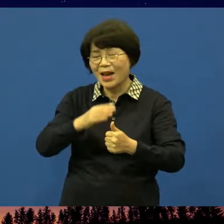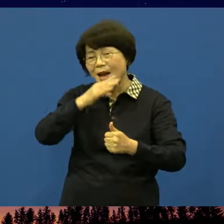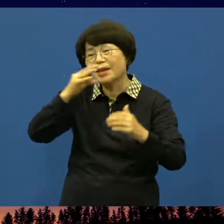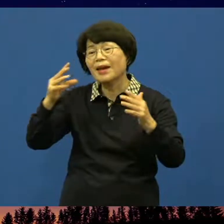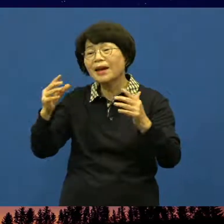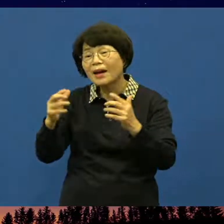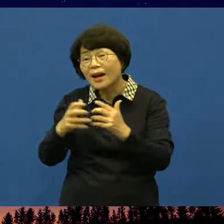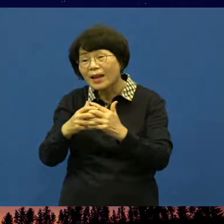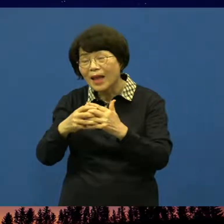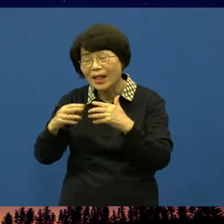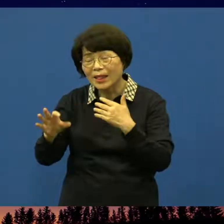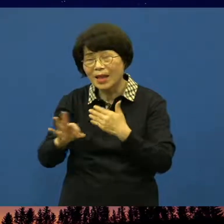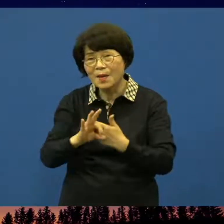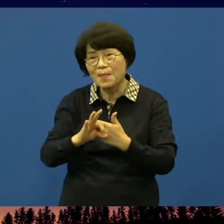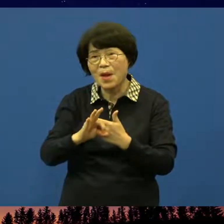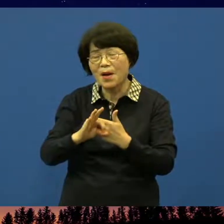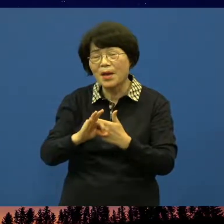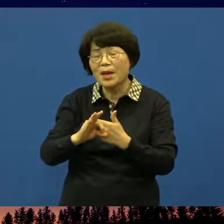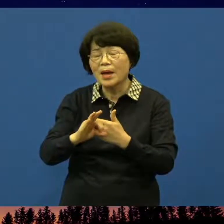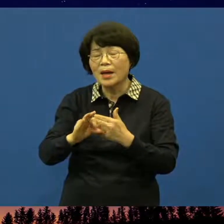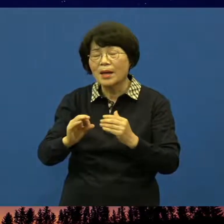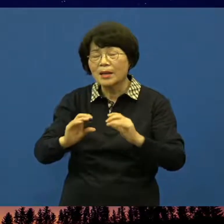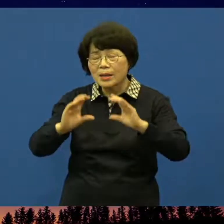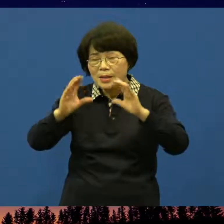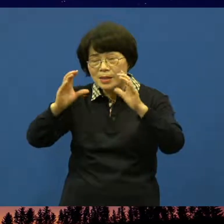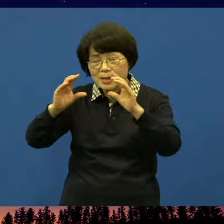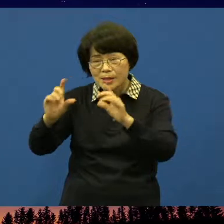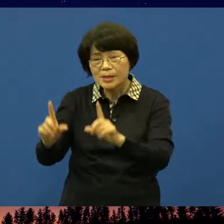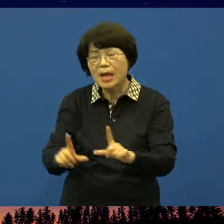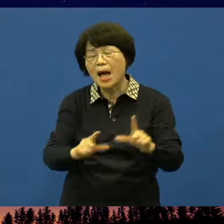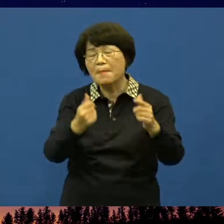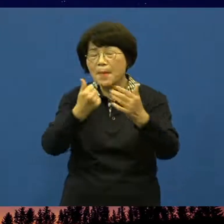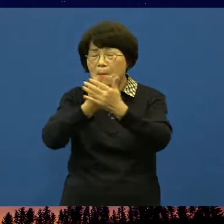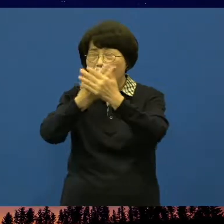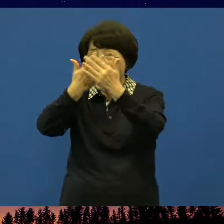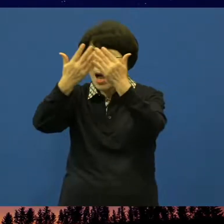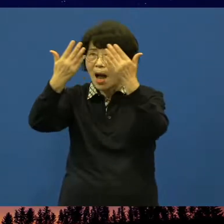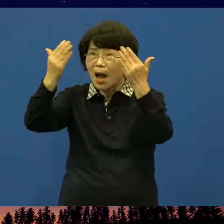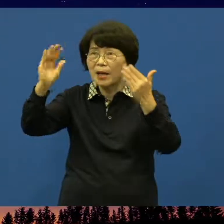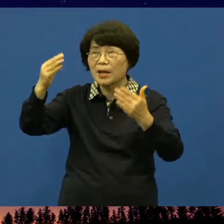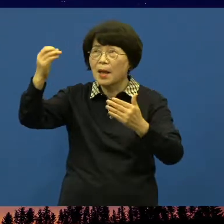여러분. 갈수록 삶이 펴져가는 거예요. 밝아져가는 거예요. 빛으로 나아가는 것입니다.